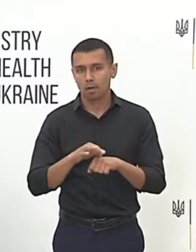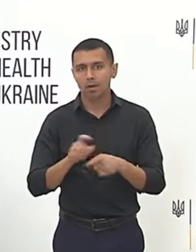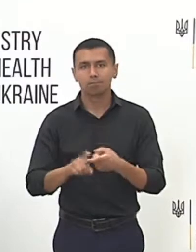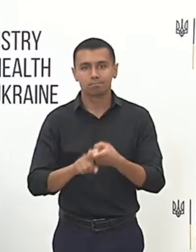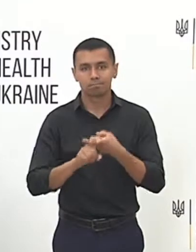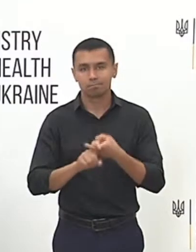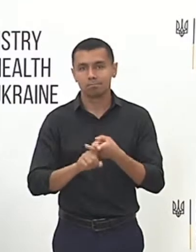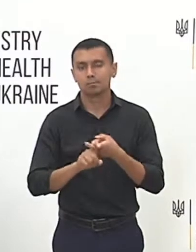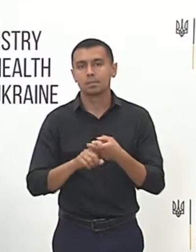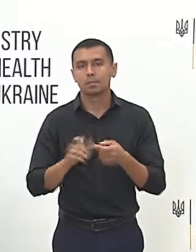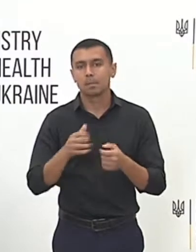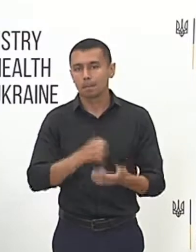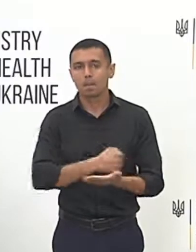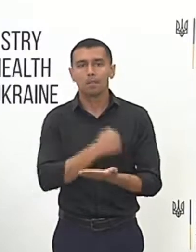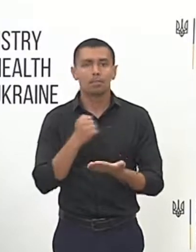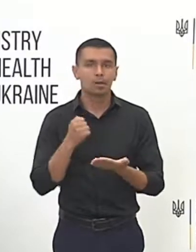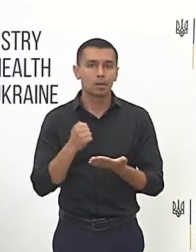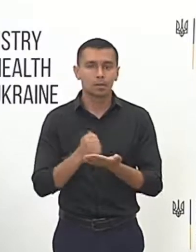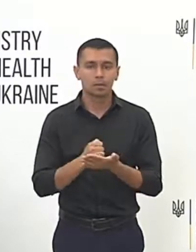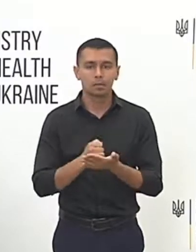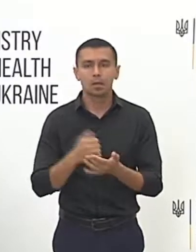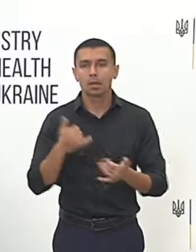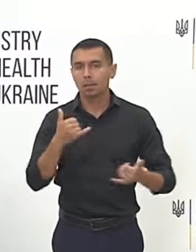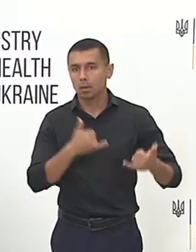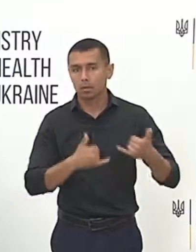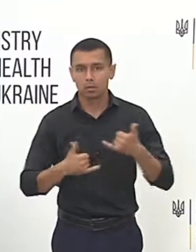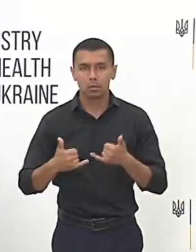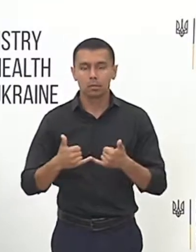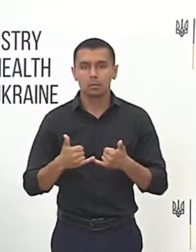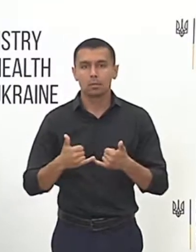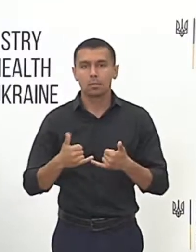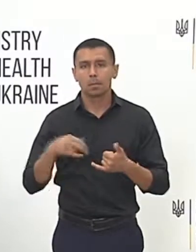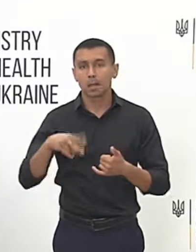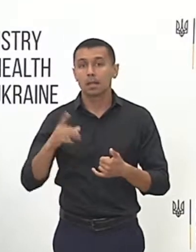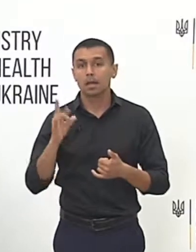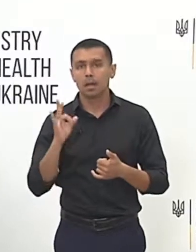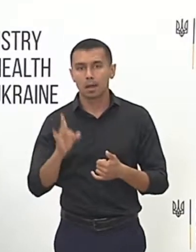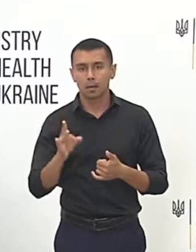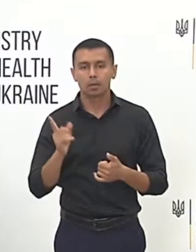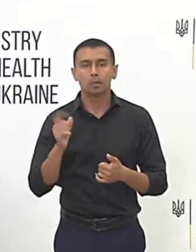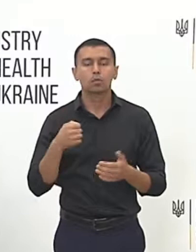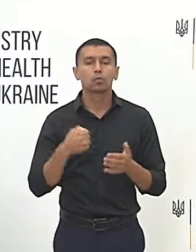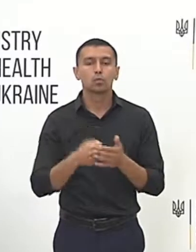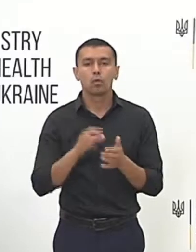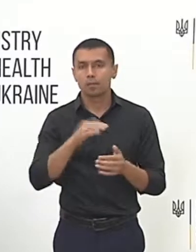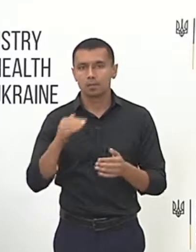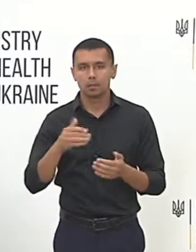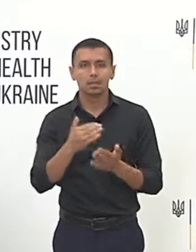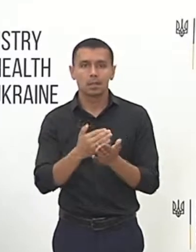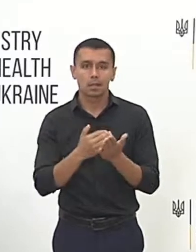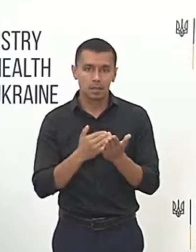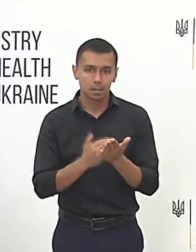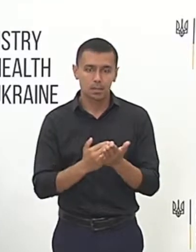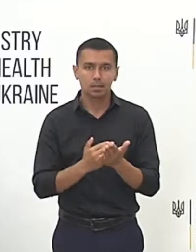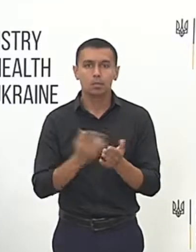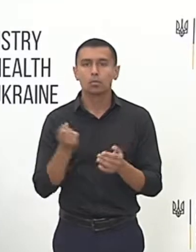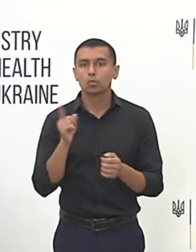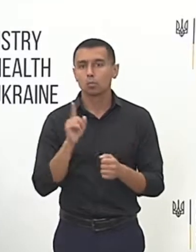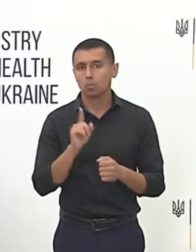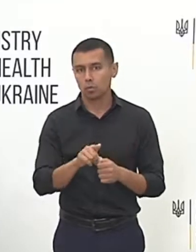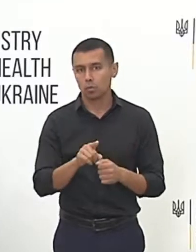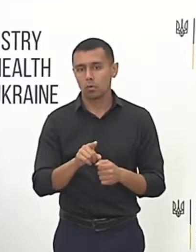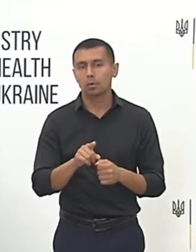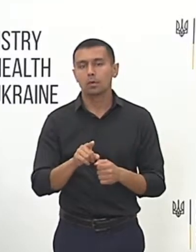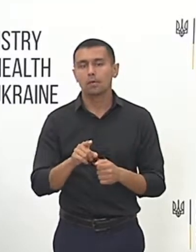і підтверджений лабораторно полімеразну ланцюгову реакцію до офіційної статистики. Тому